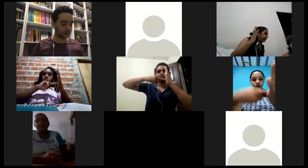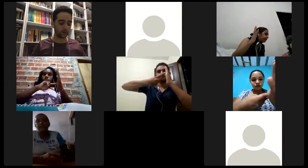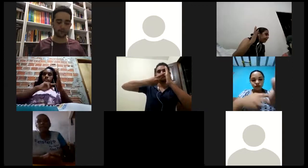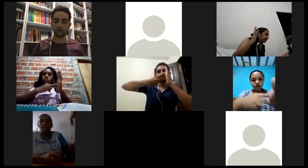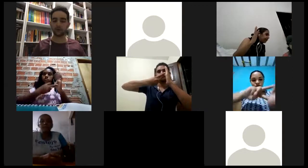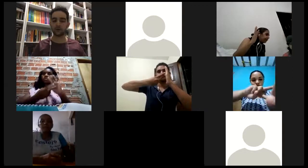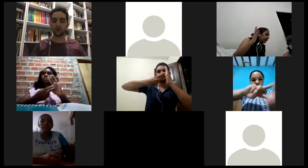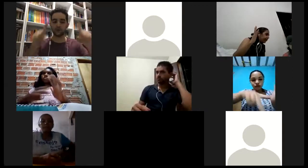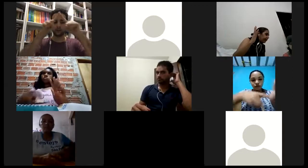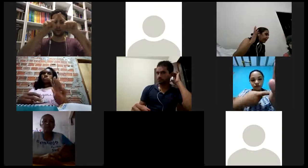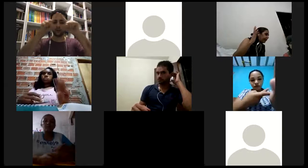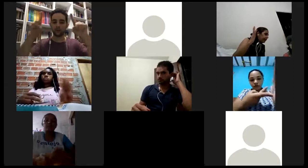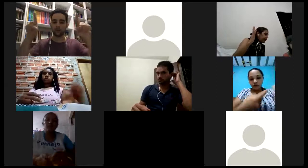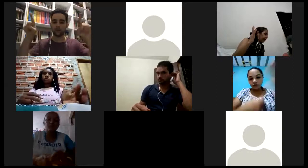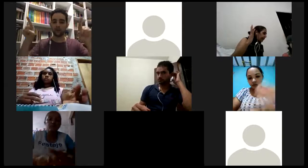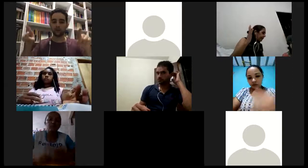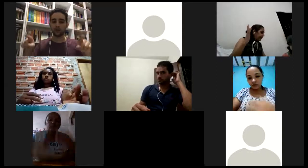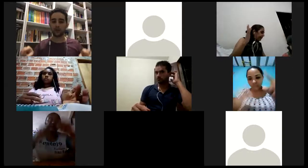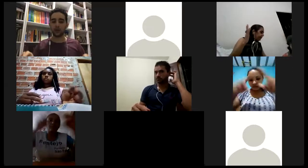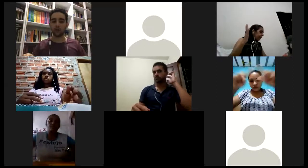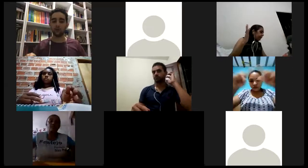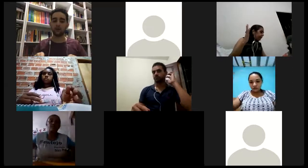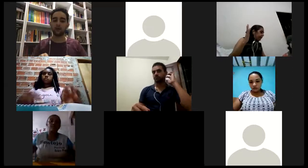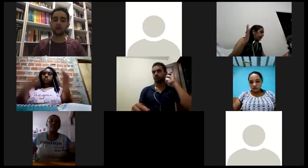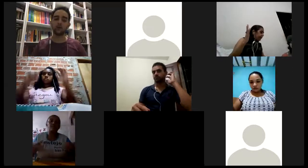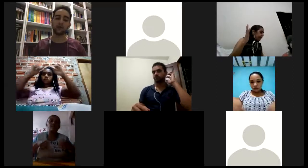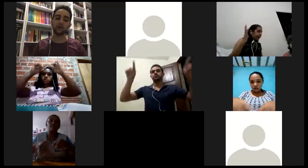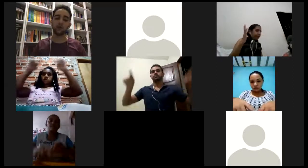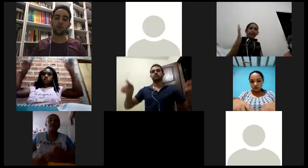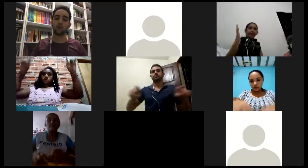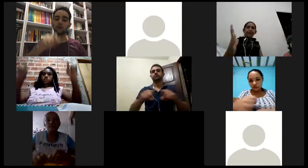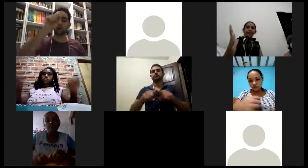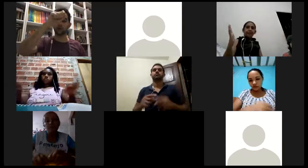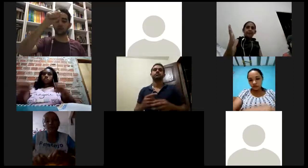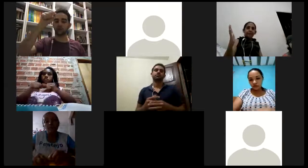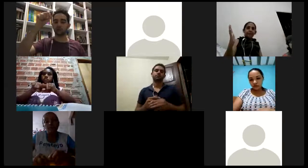Quadro, já falei para vocês, é só fazer aqui na frente. Aí uma diferença de eu fazer só o